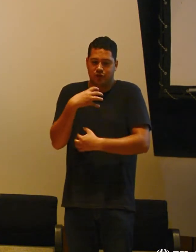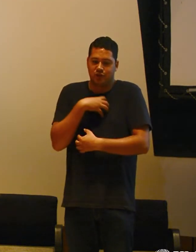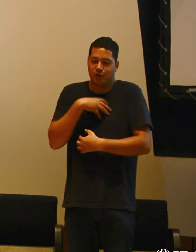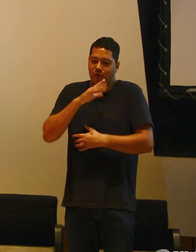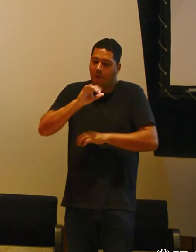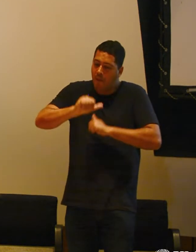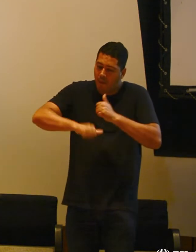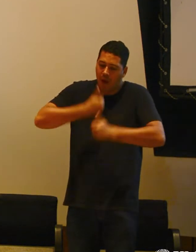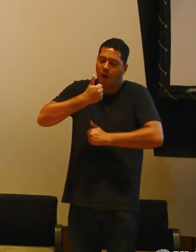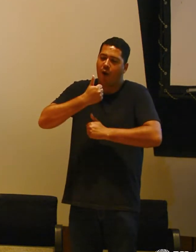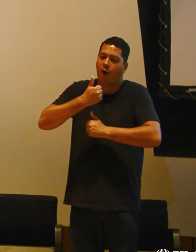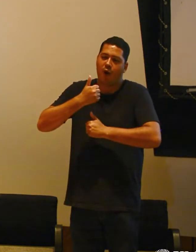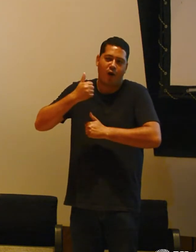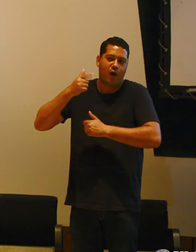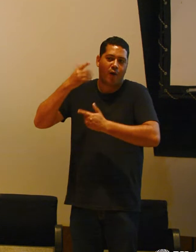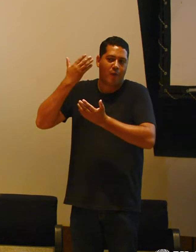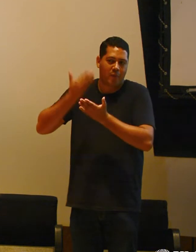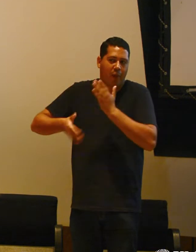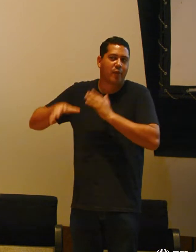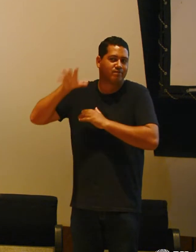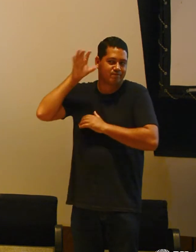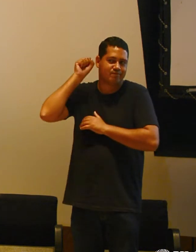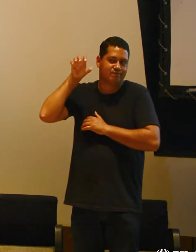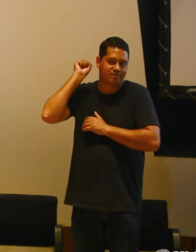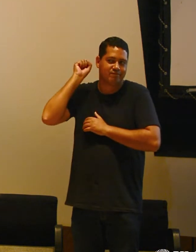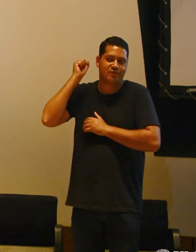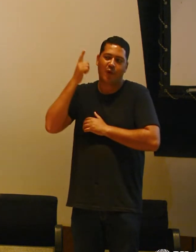recuperado daquela perda auditiva.